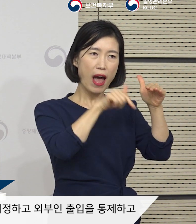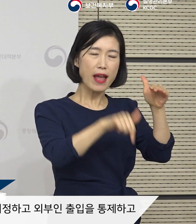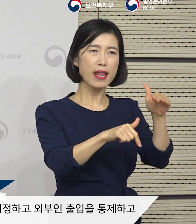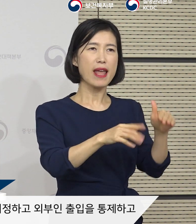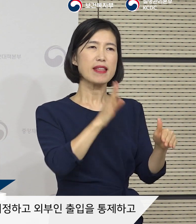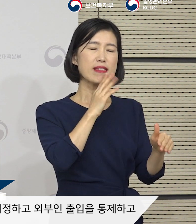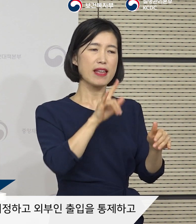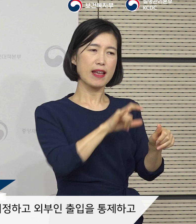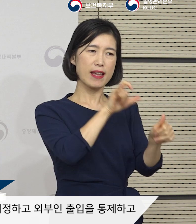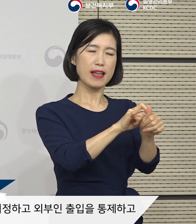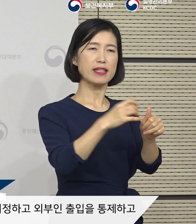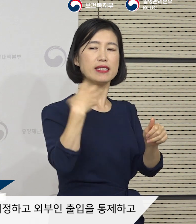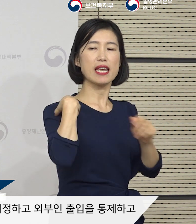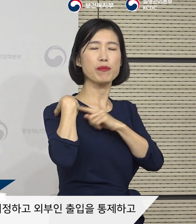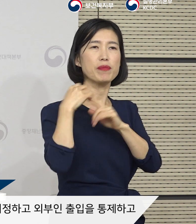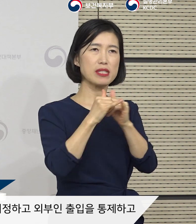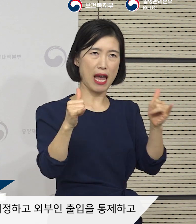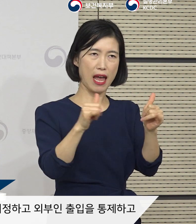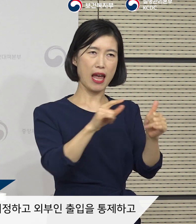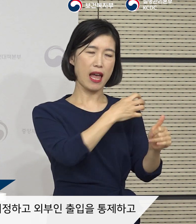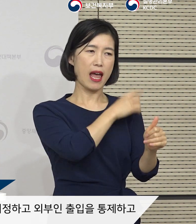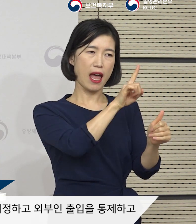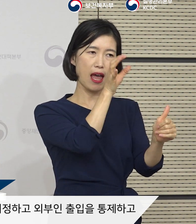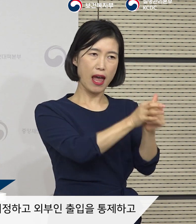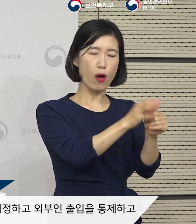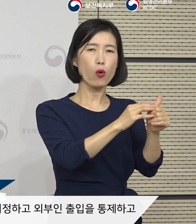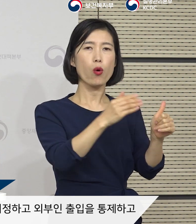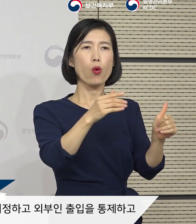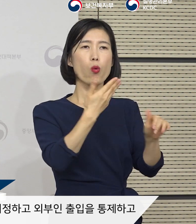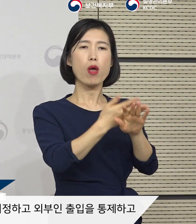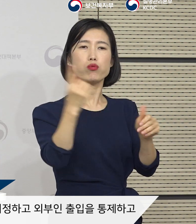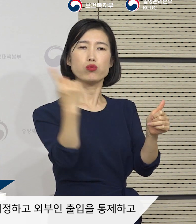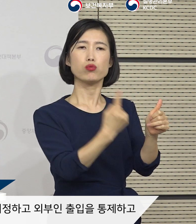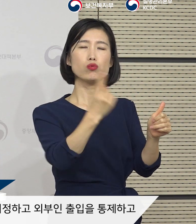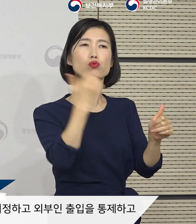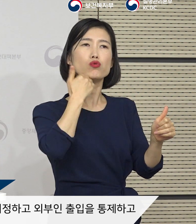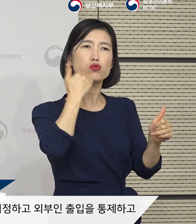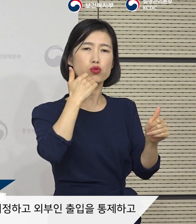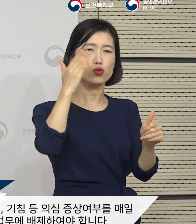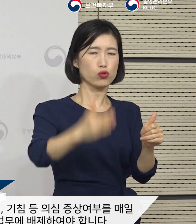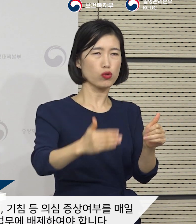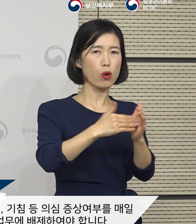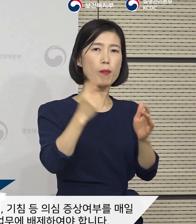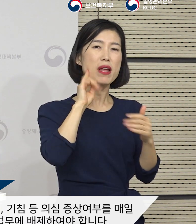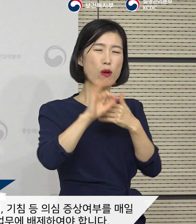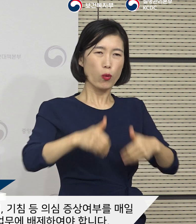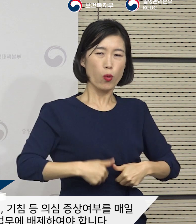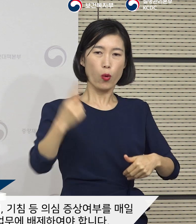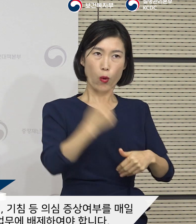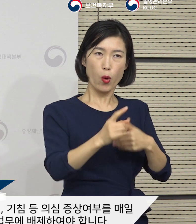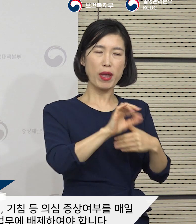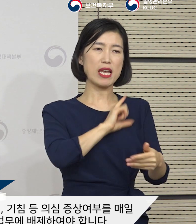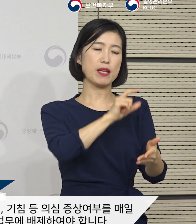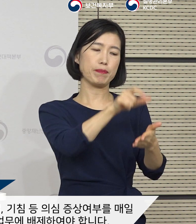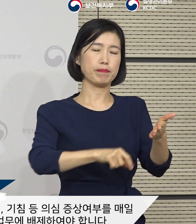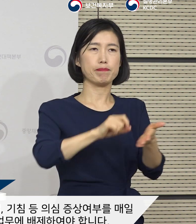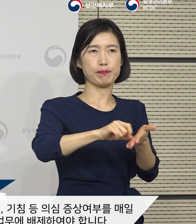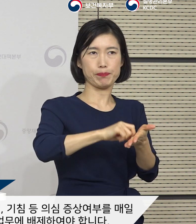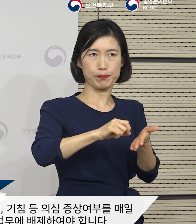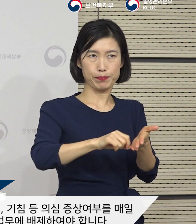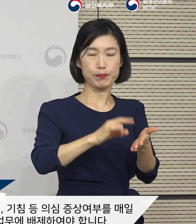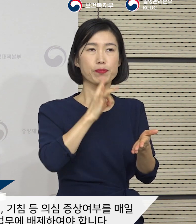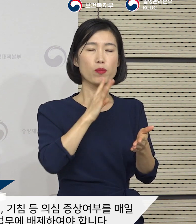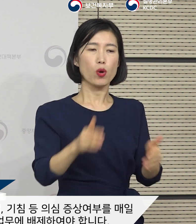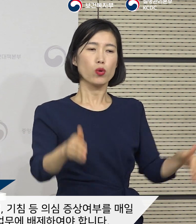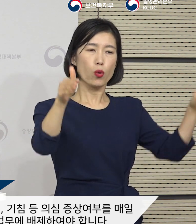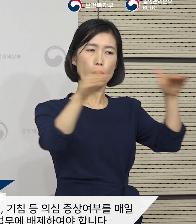일명 지정하고 외부인 출입을 통제하고 출입자 명부를 작성해야 합니다. 또한 종사자를 포함한 기관 내